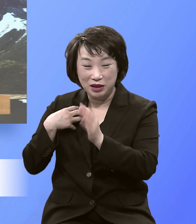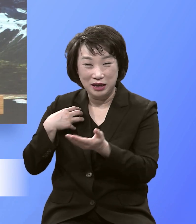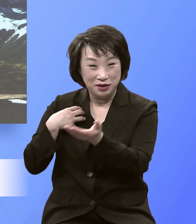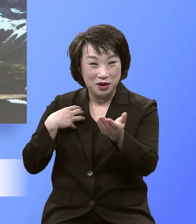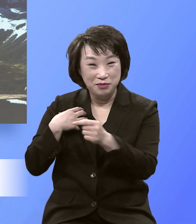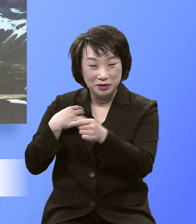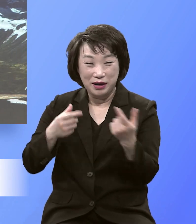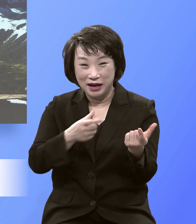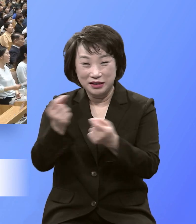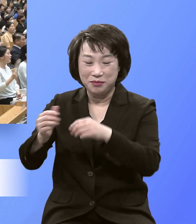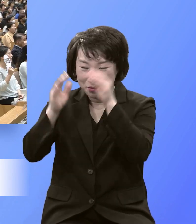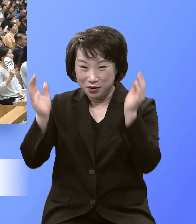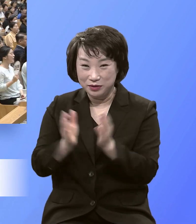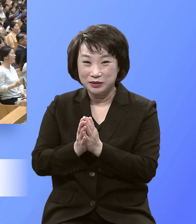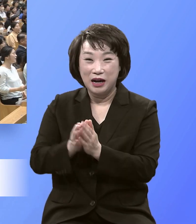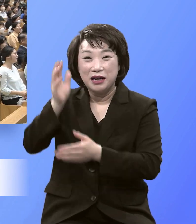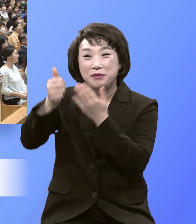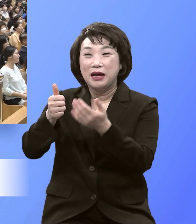되기를 주님의 이름으로